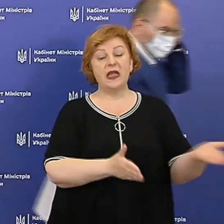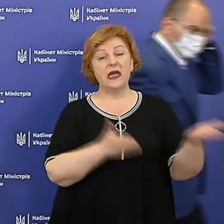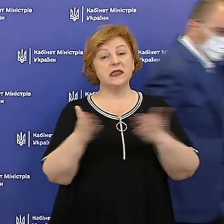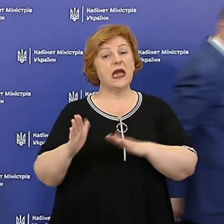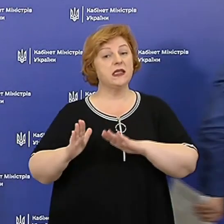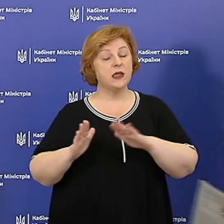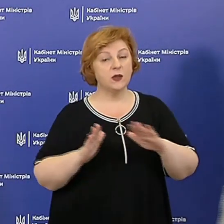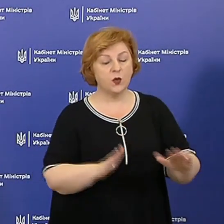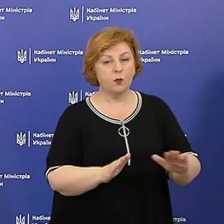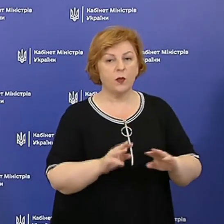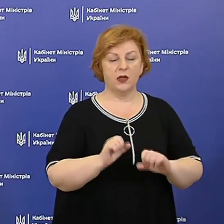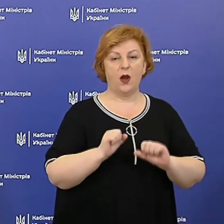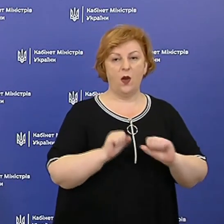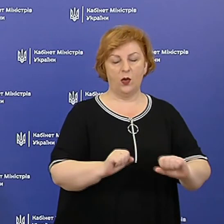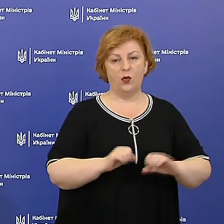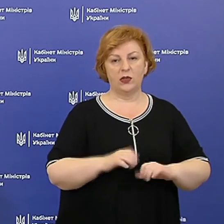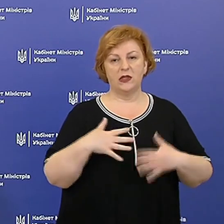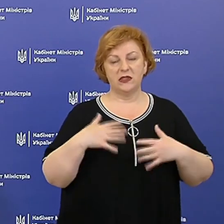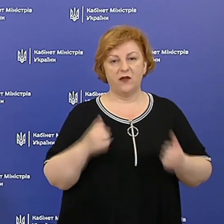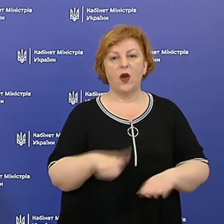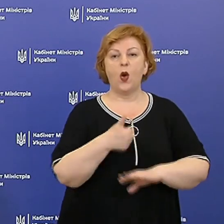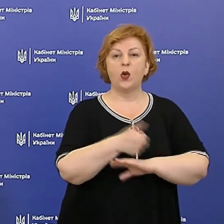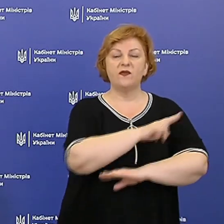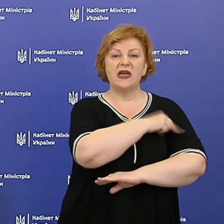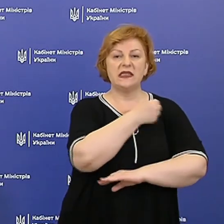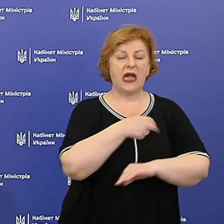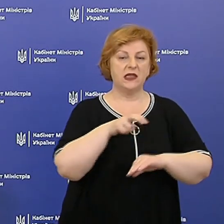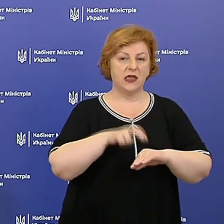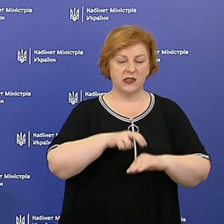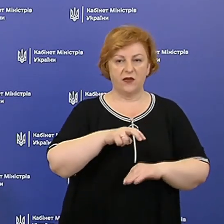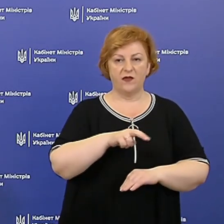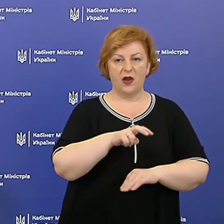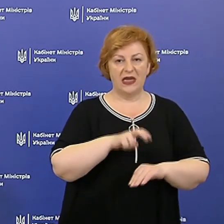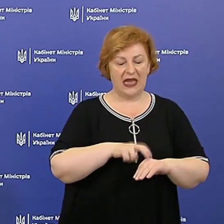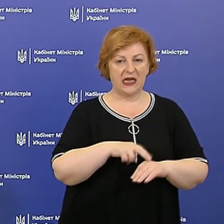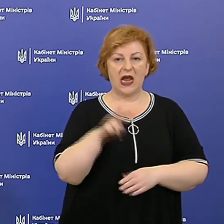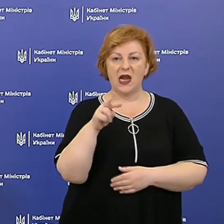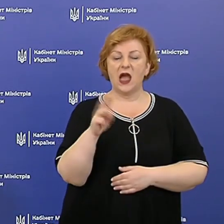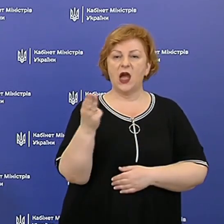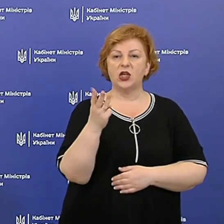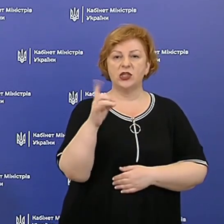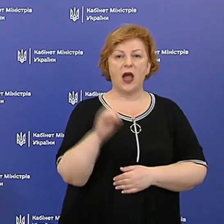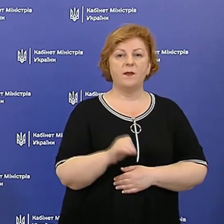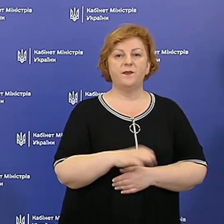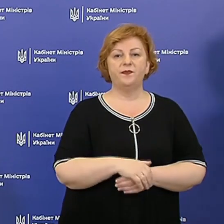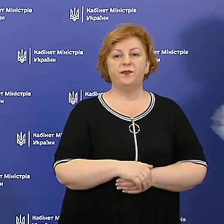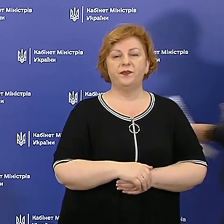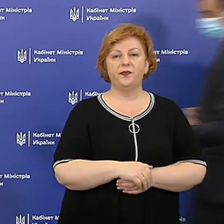заступника міністра охорони здоров'я, головного державного санітарного лікаря Віктора Ляшка.